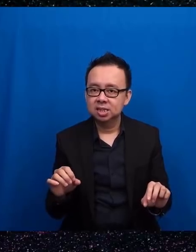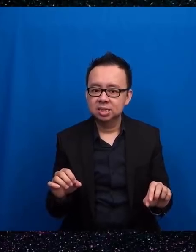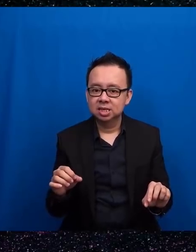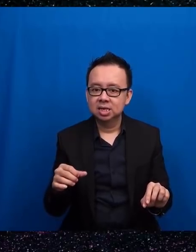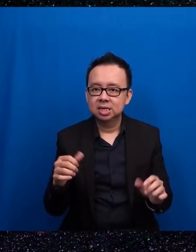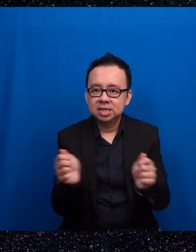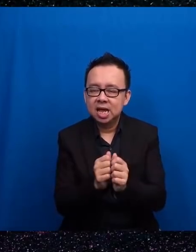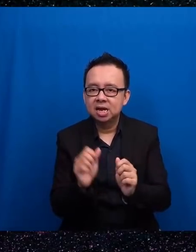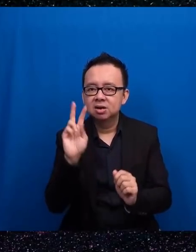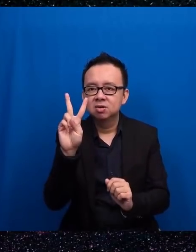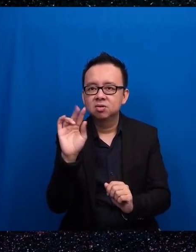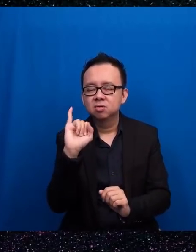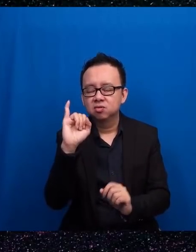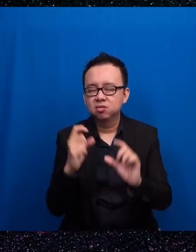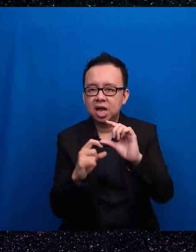Menganggur dengan visi.